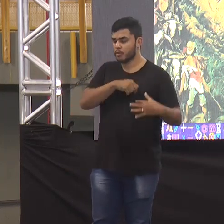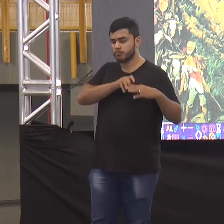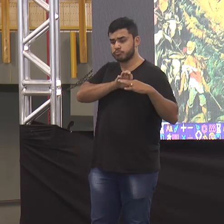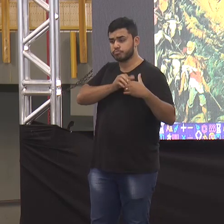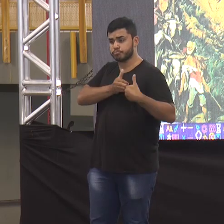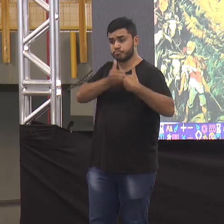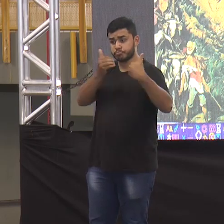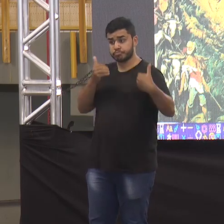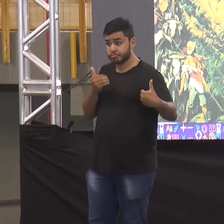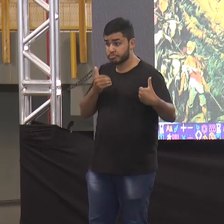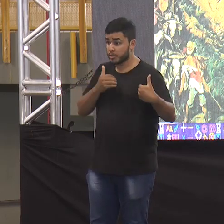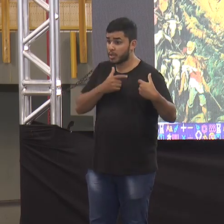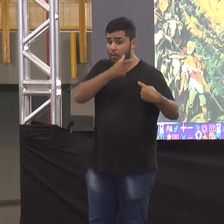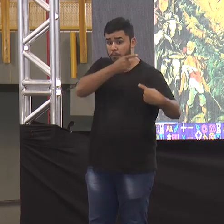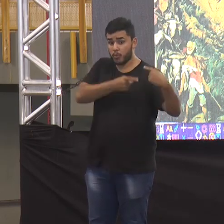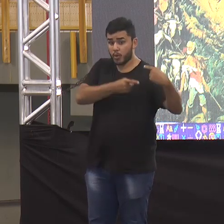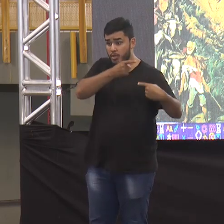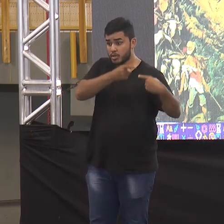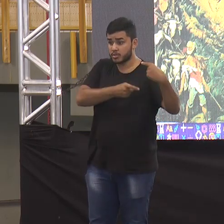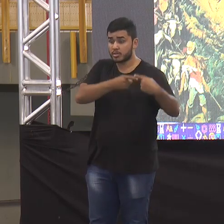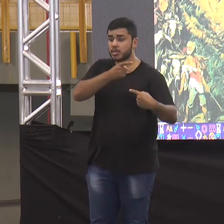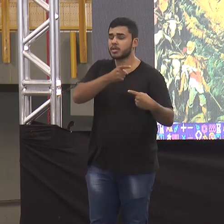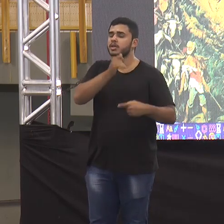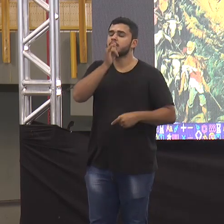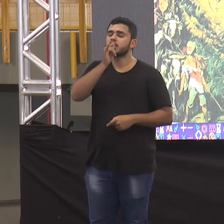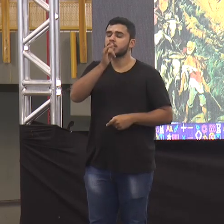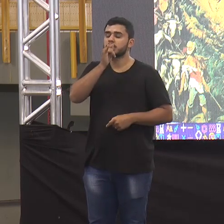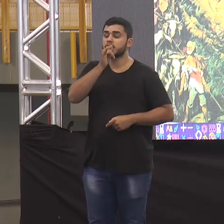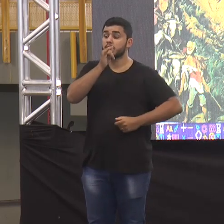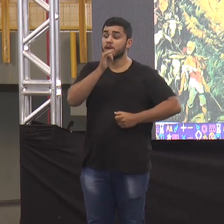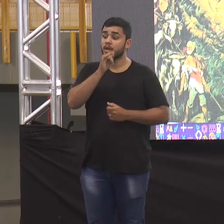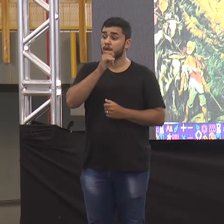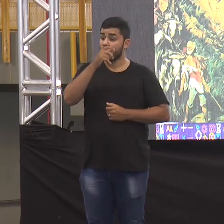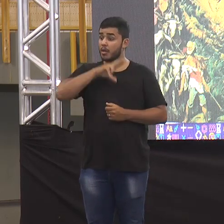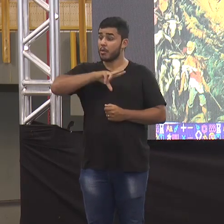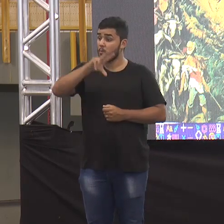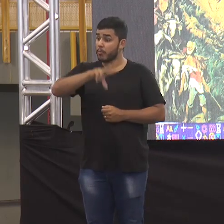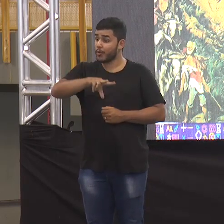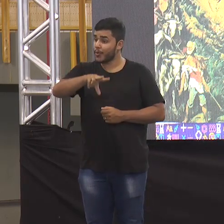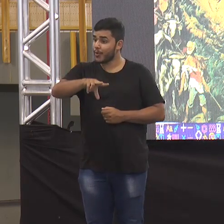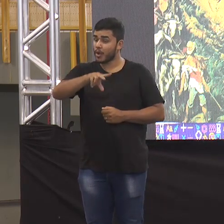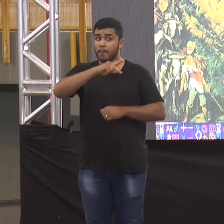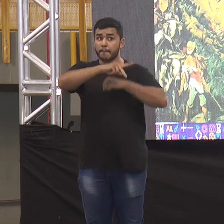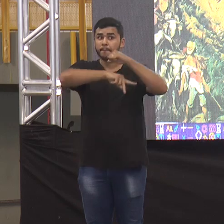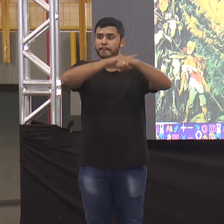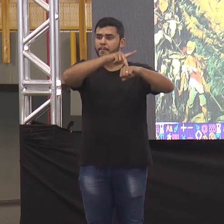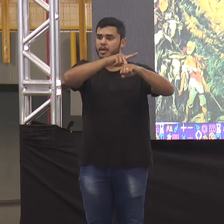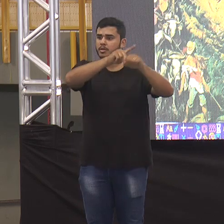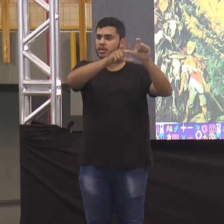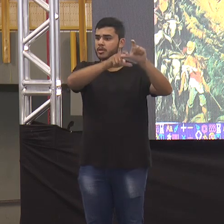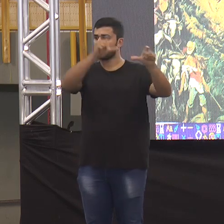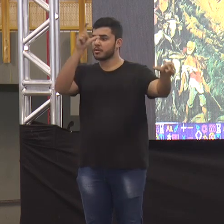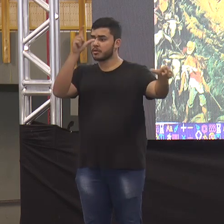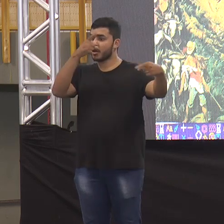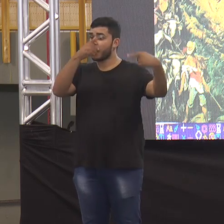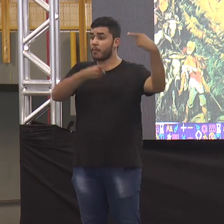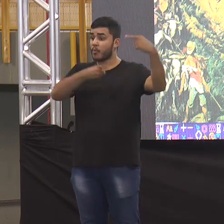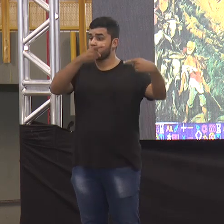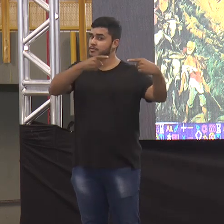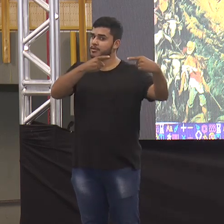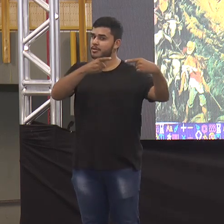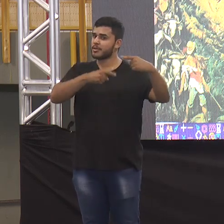emancipar politicamente de Portugal, se a minha cultura, se a minha arte, se a minha literatura, em